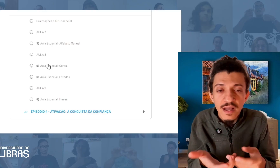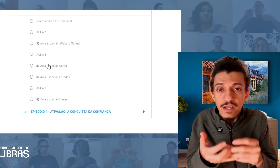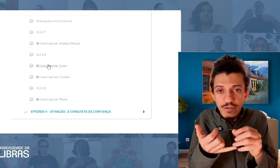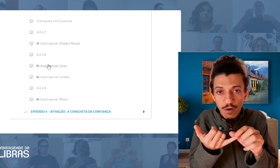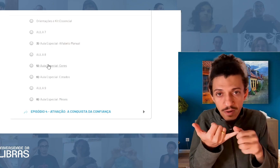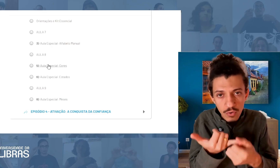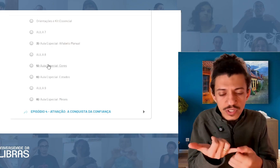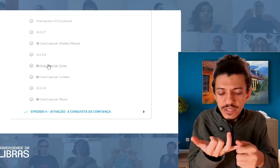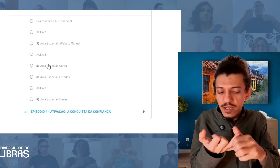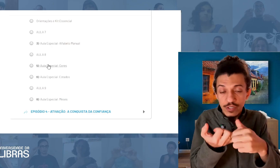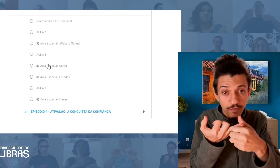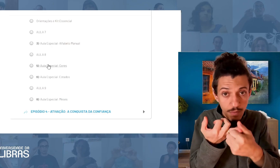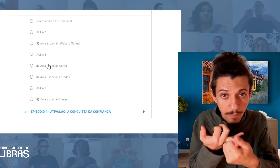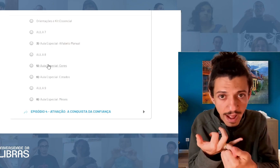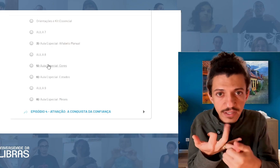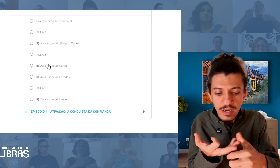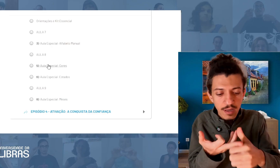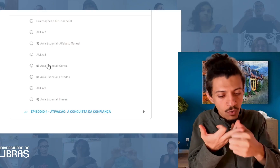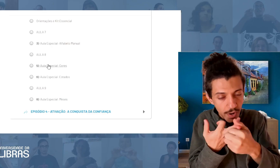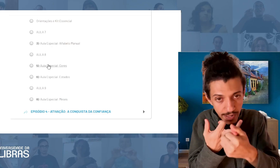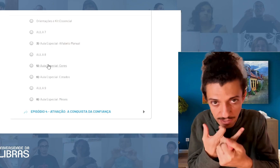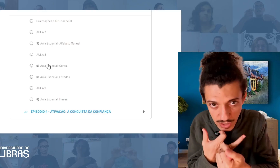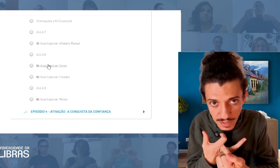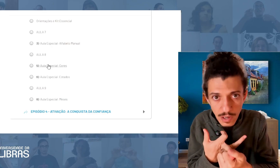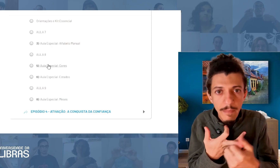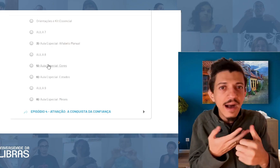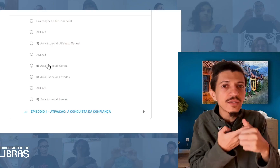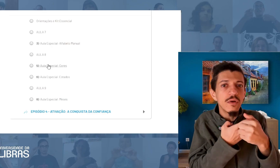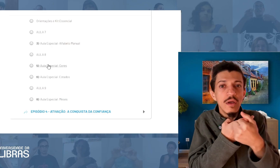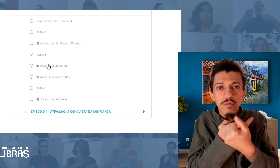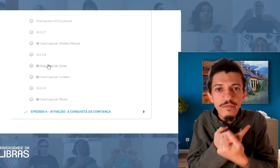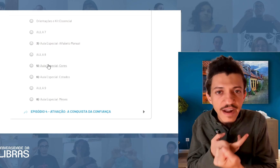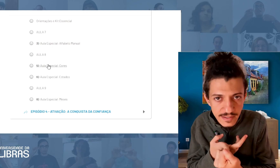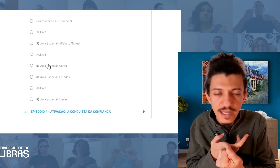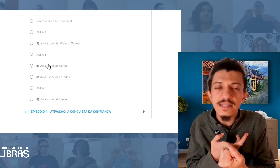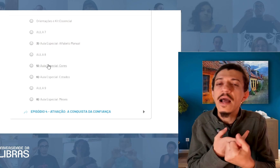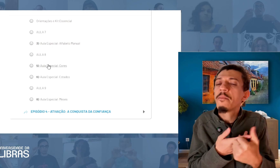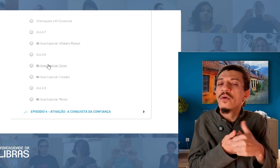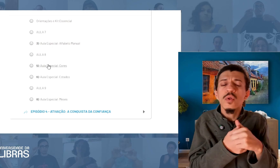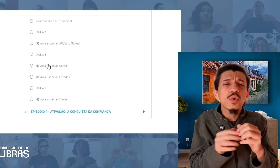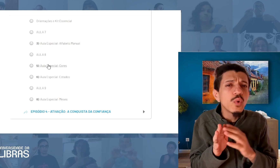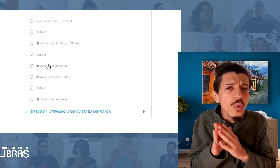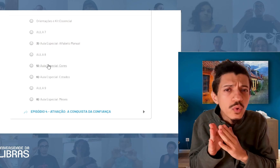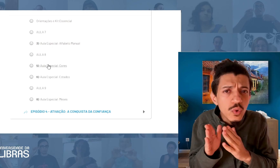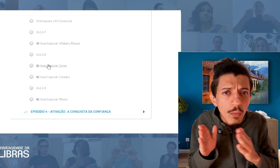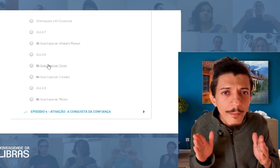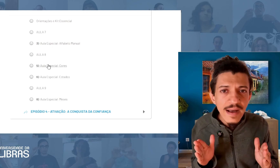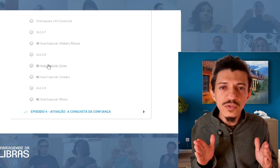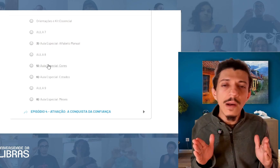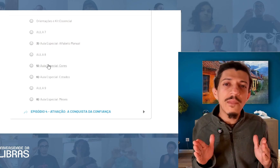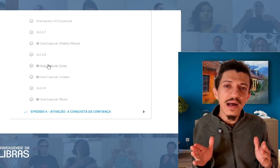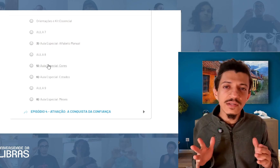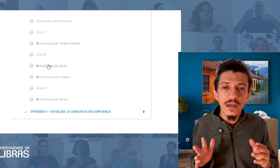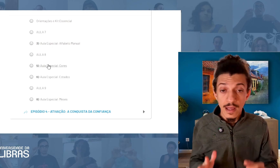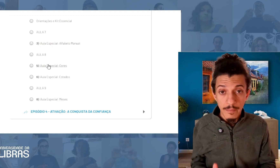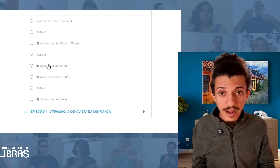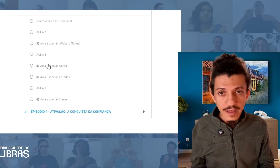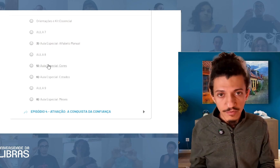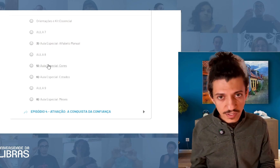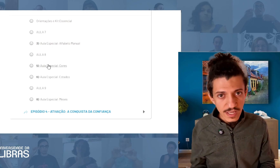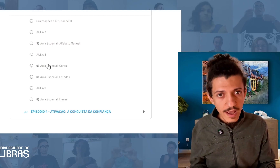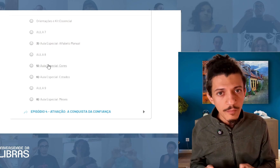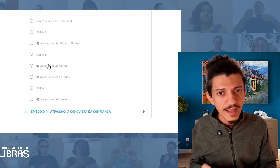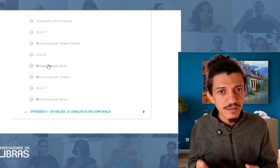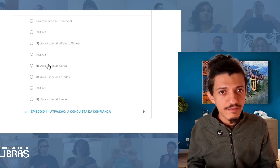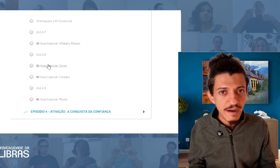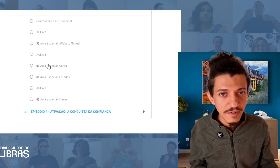Libras, de forma lúdica, de forma prática, com orientações passo a passo, com frases de exemplo, tudo passo a passo para que